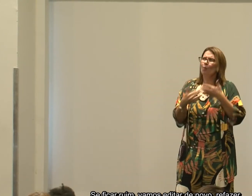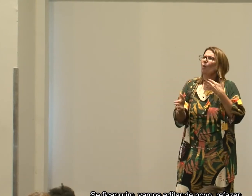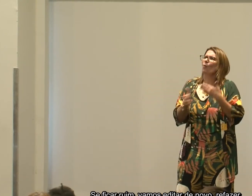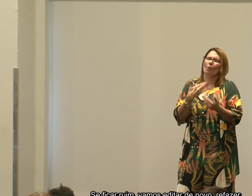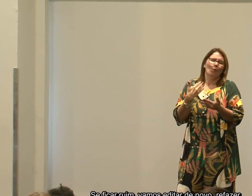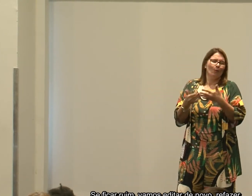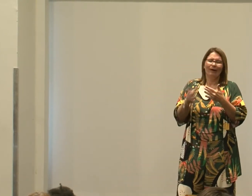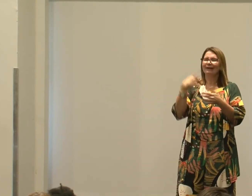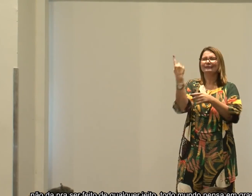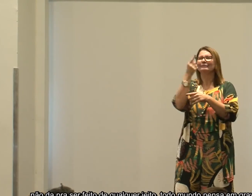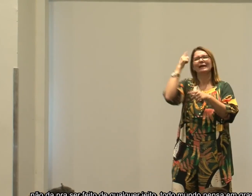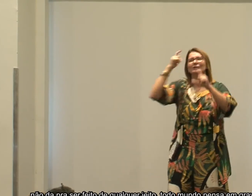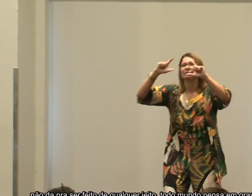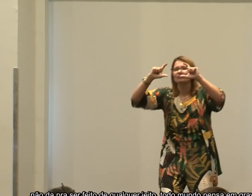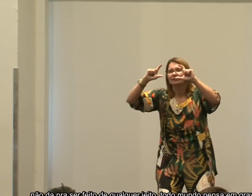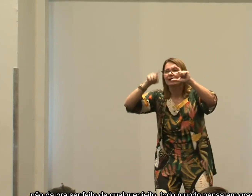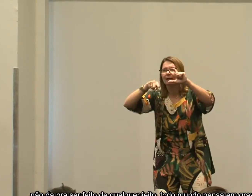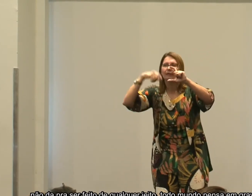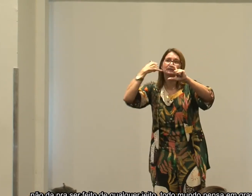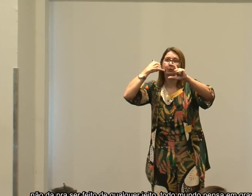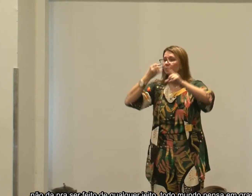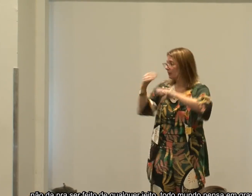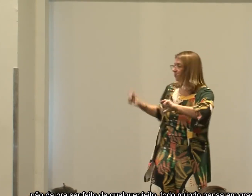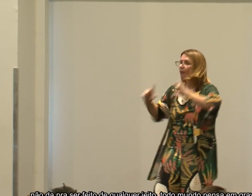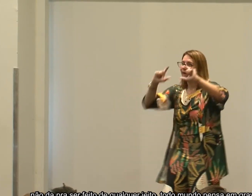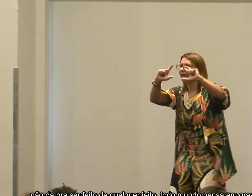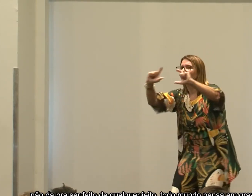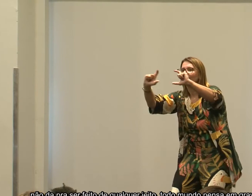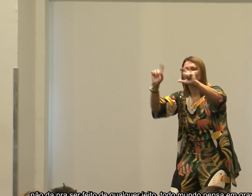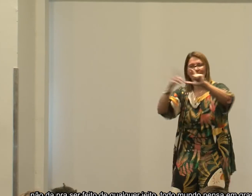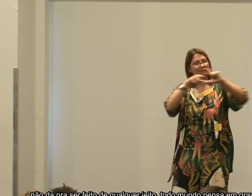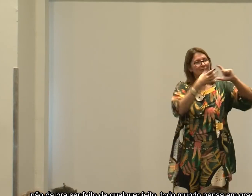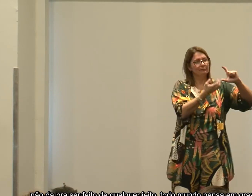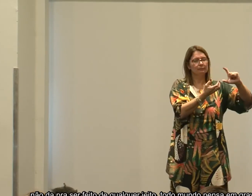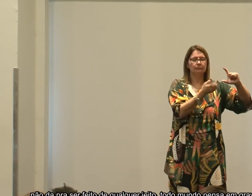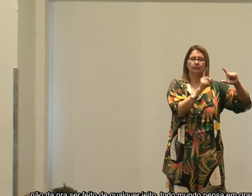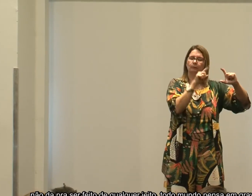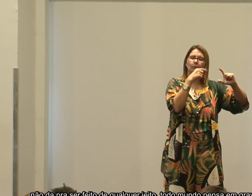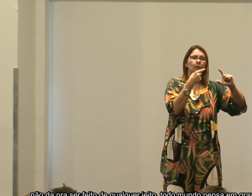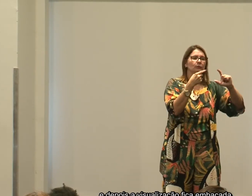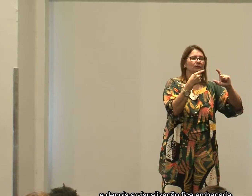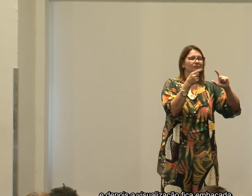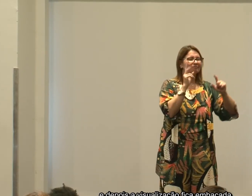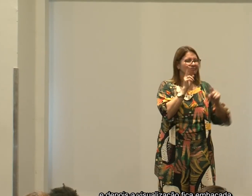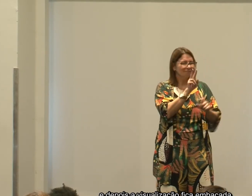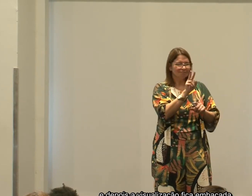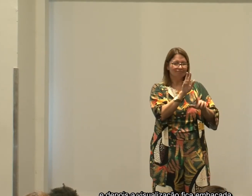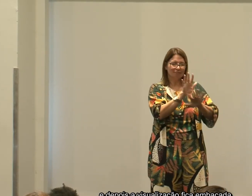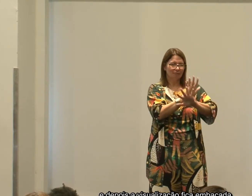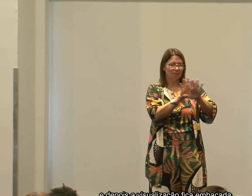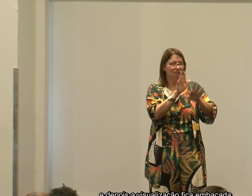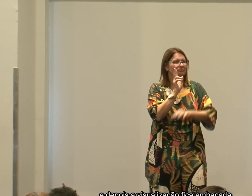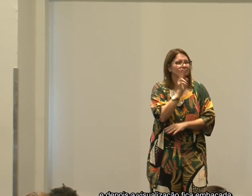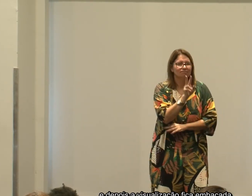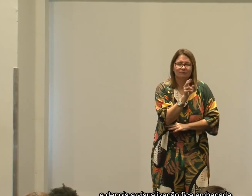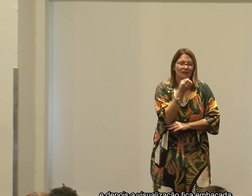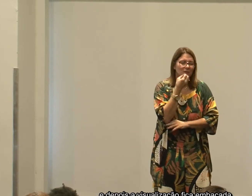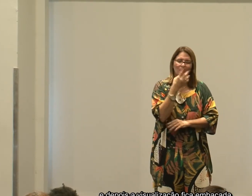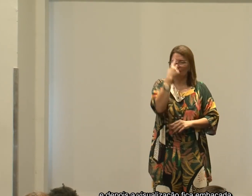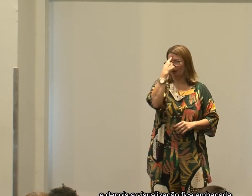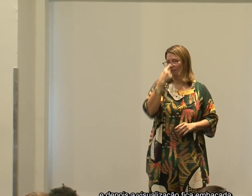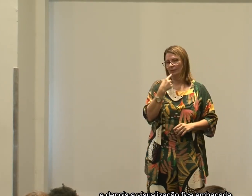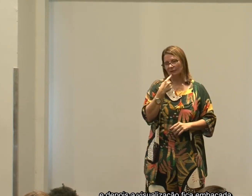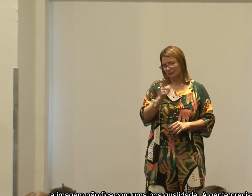vamos refazer. Não dá para ser feito de qualquer jeito. Todo mundo pensa, vamos gravar com o celular, que fica legal. E depois, na hora, a visualização